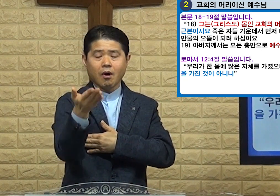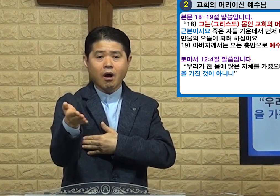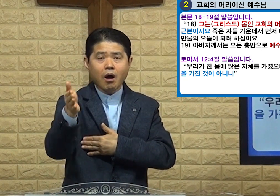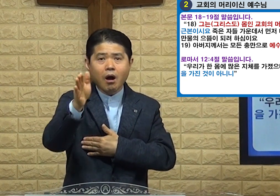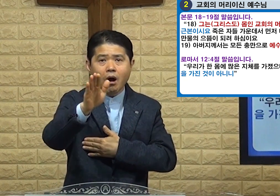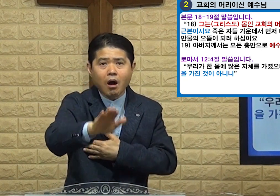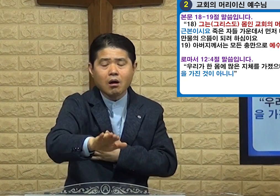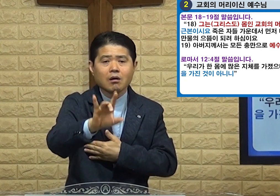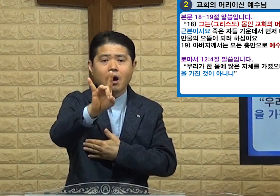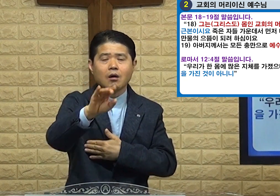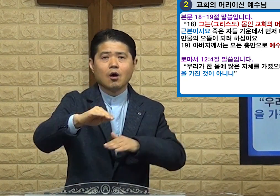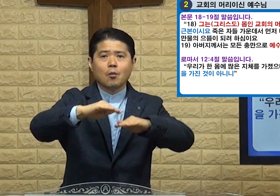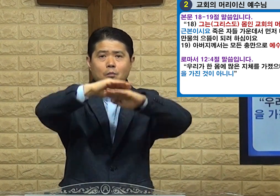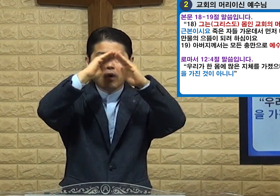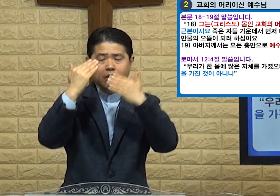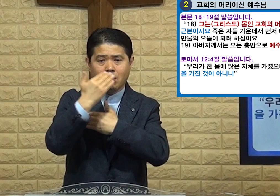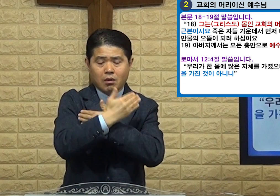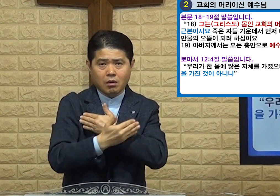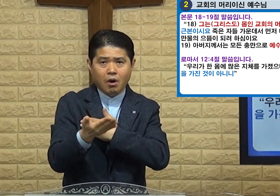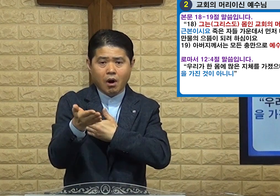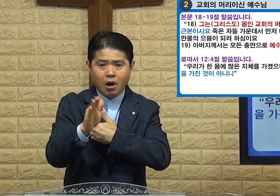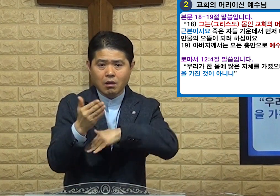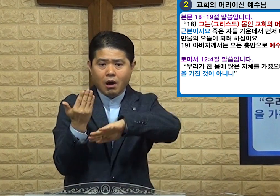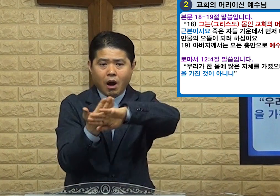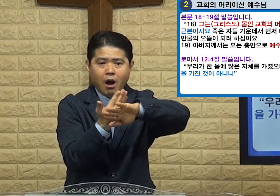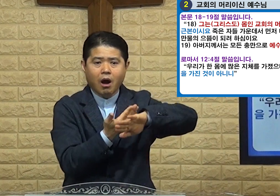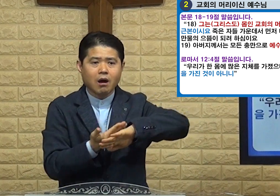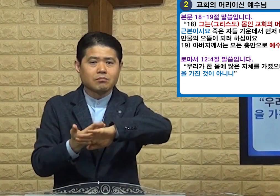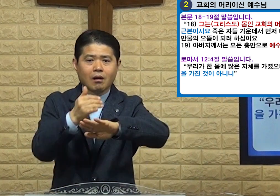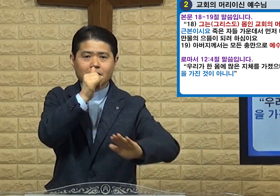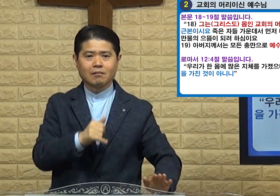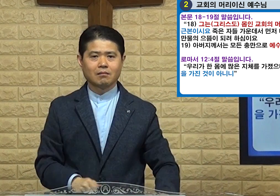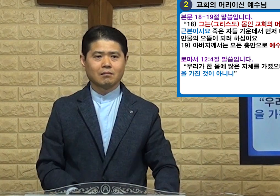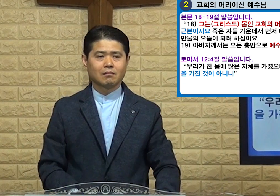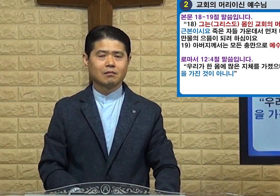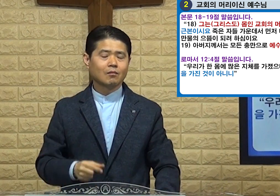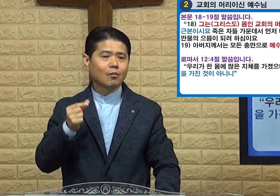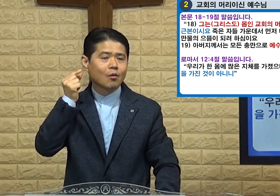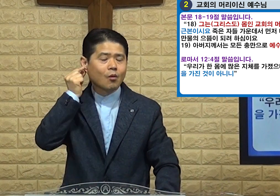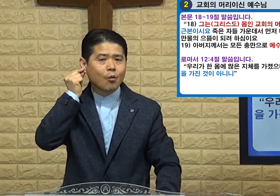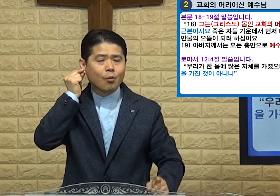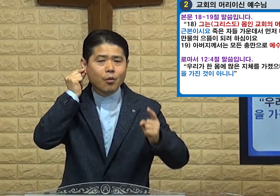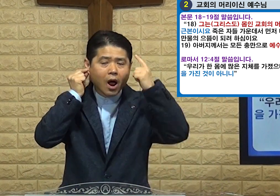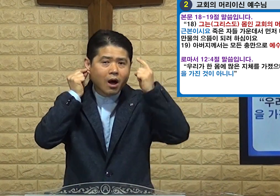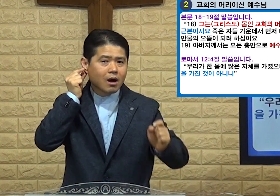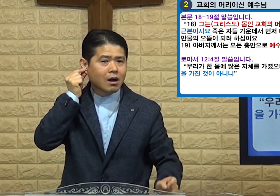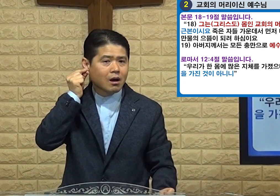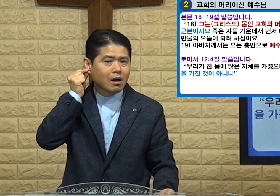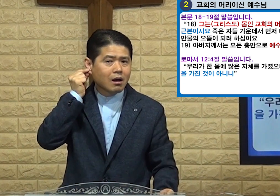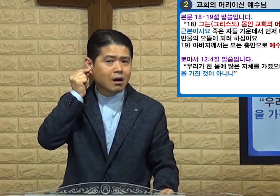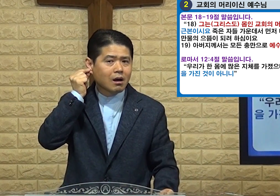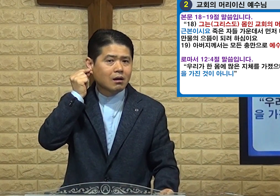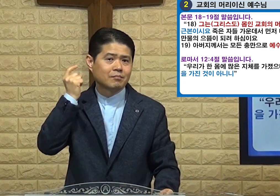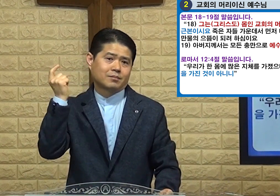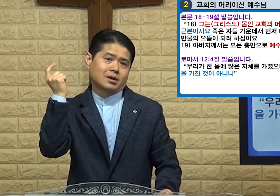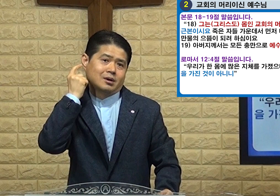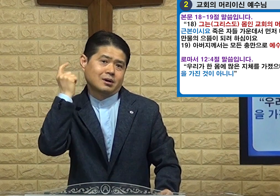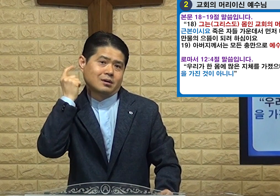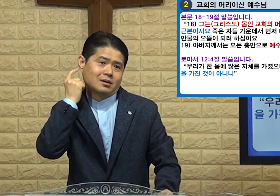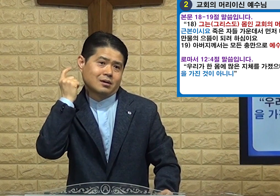것입니다. 그렇지만 이 모든 지체가 다 같은 기능을 가진 것이 아닙니다. 귀는 듣는